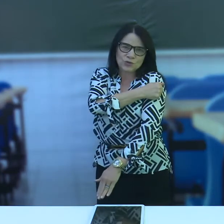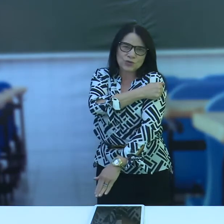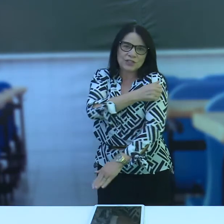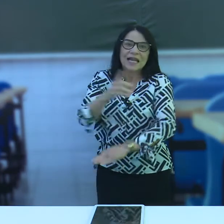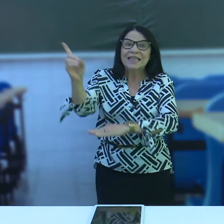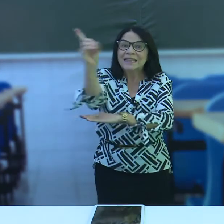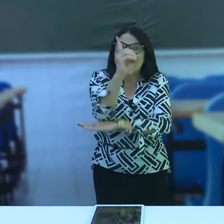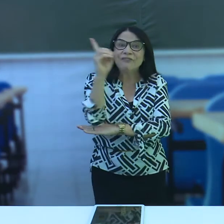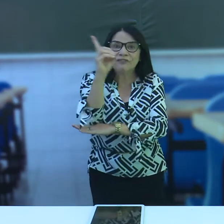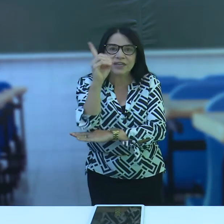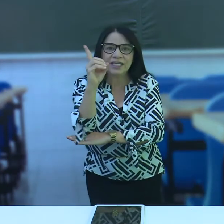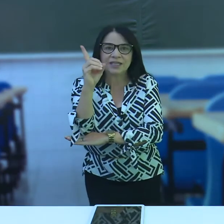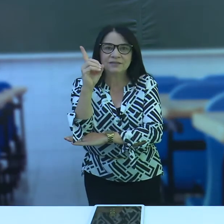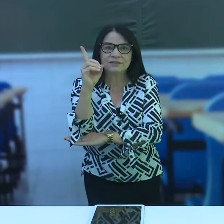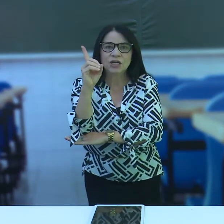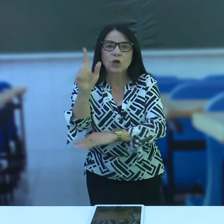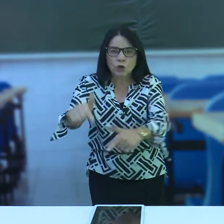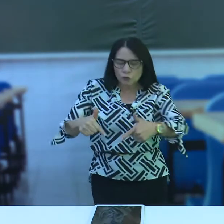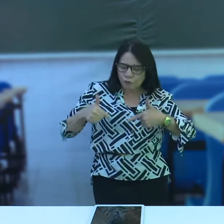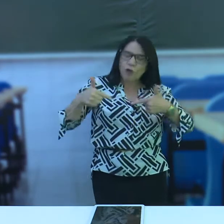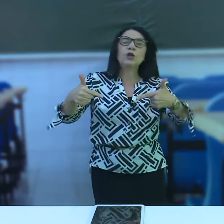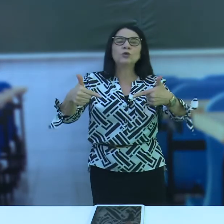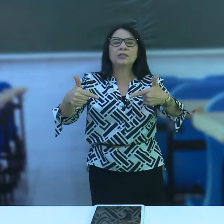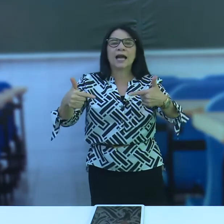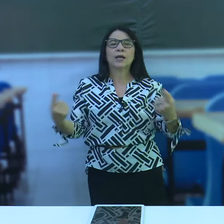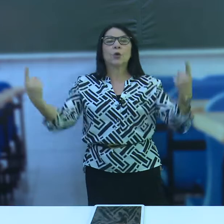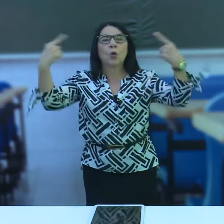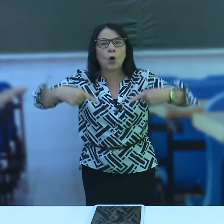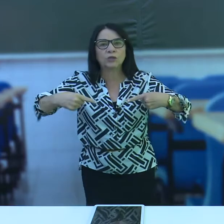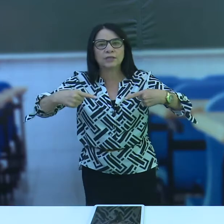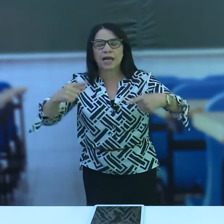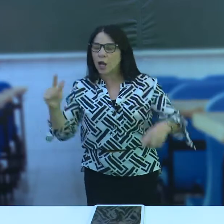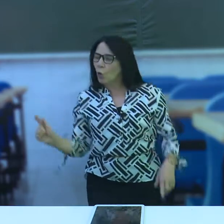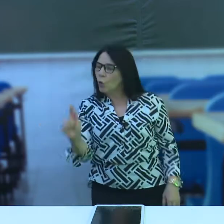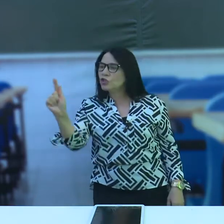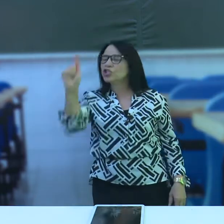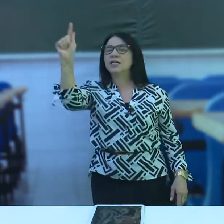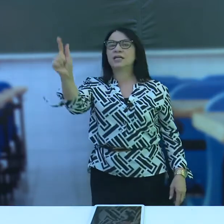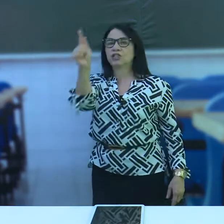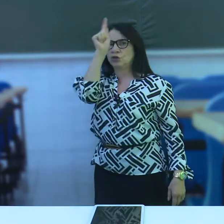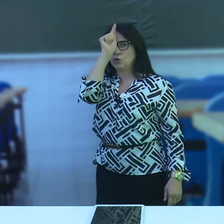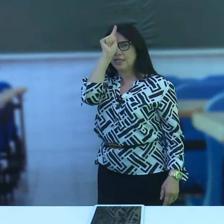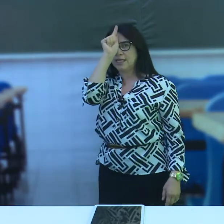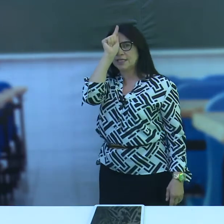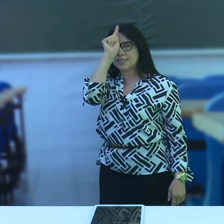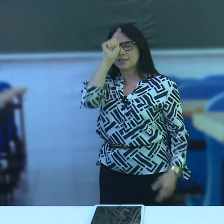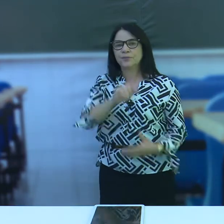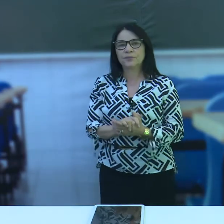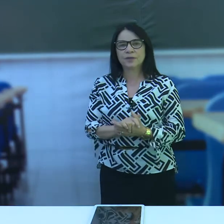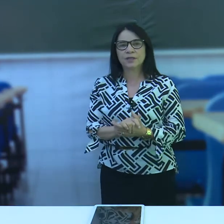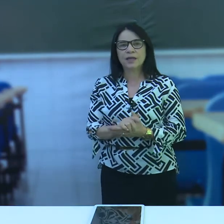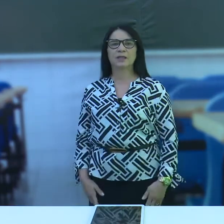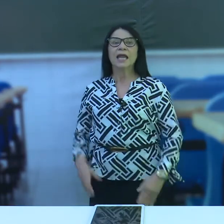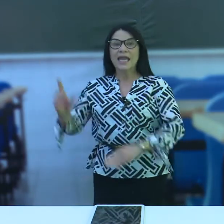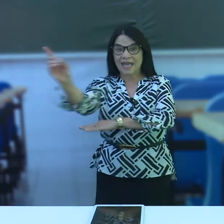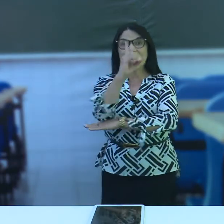Alunos, Davi, quando foi lutar contra o gigante Golias,